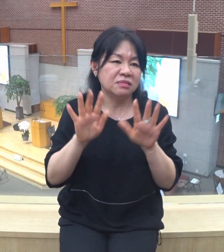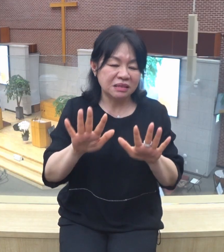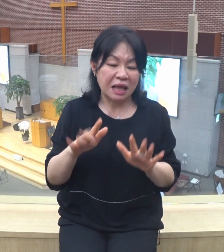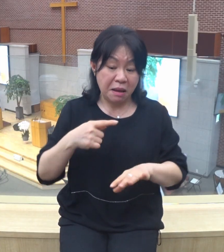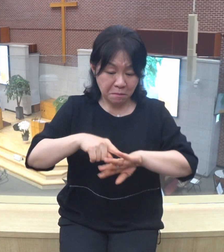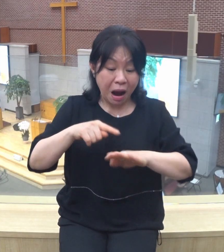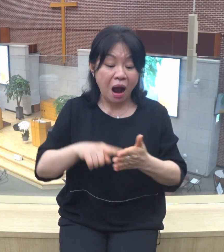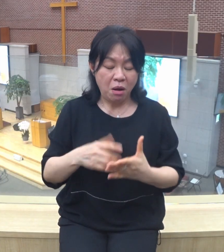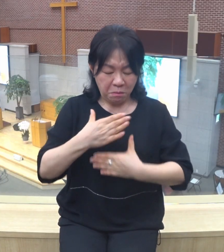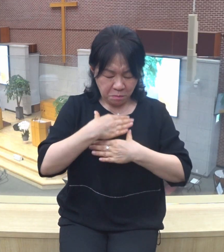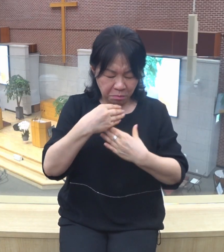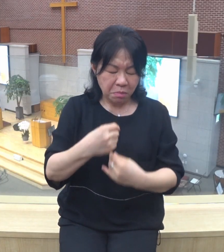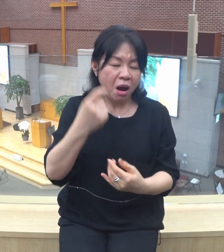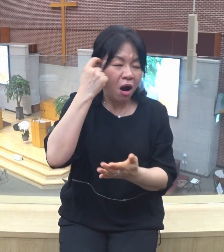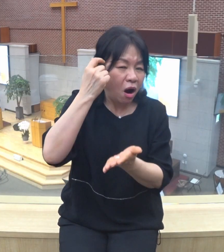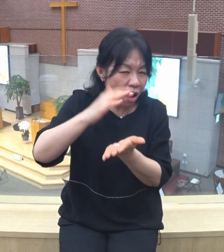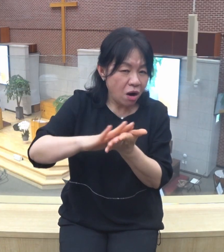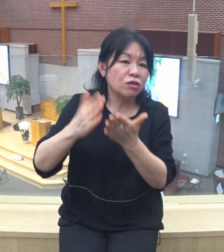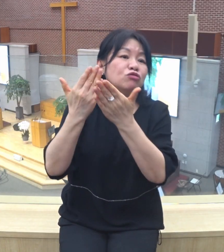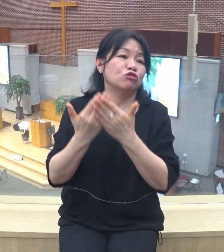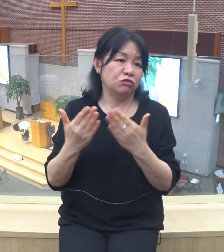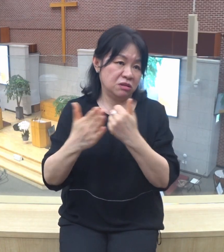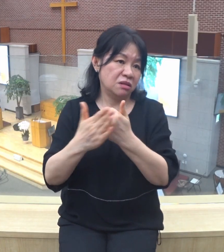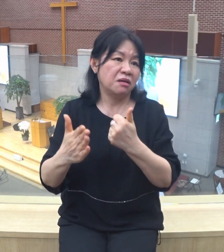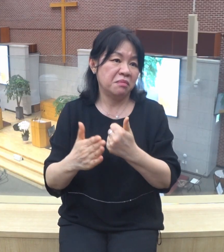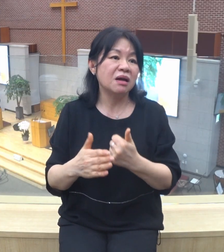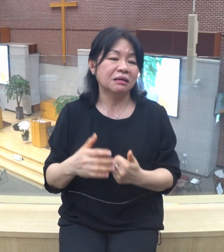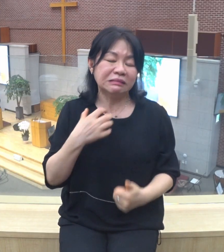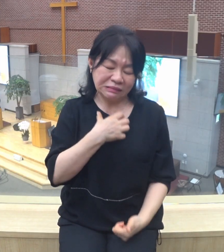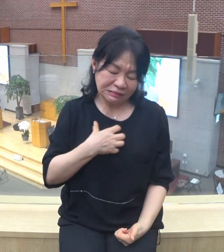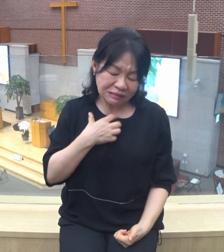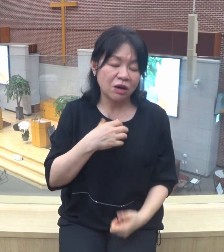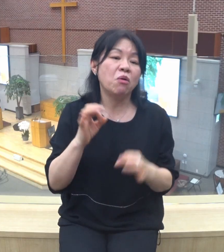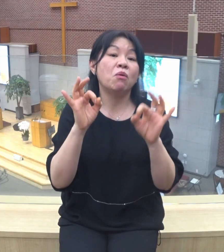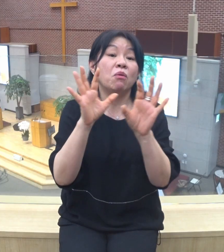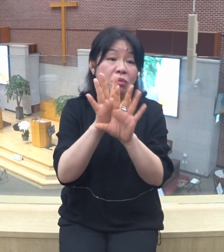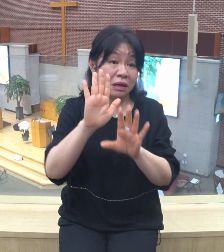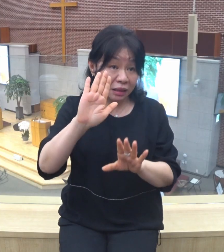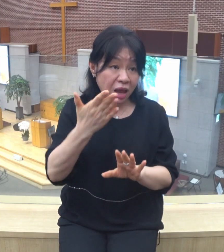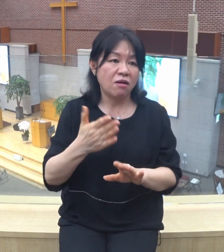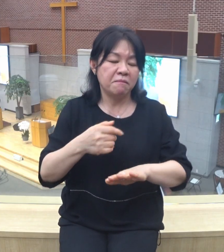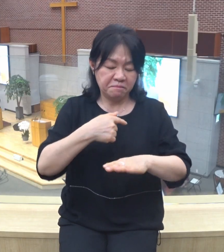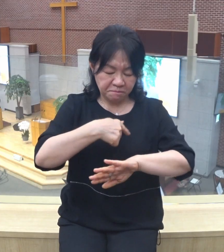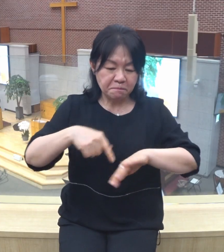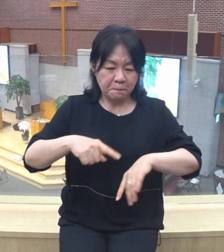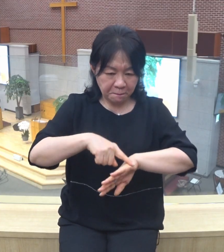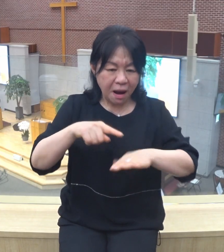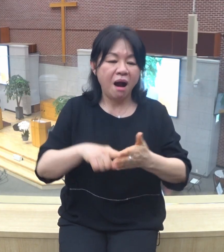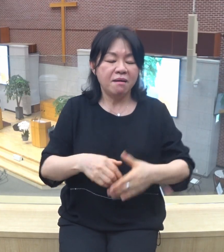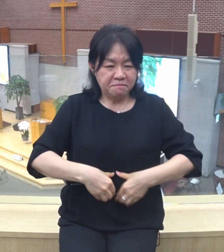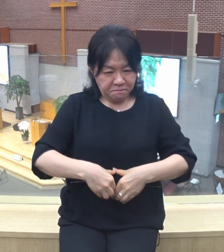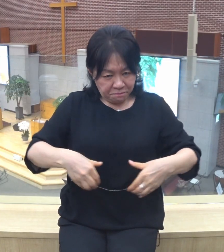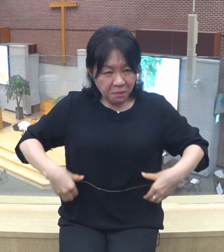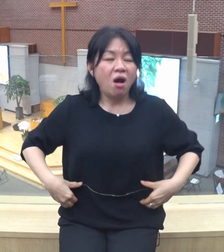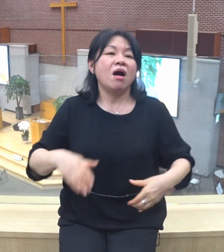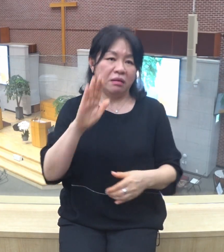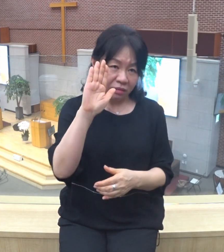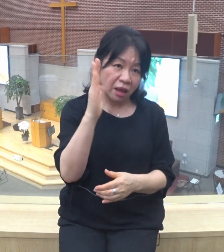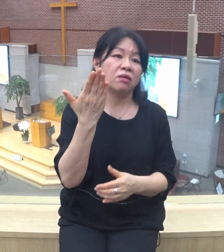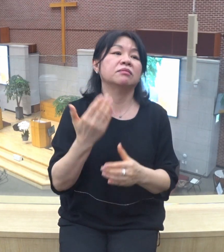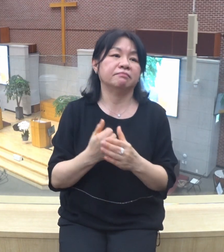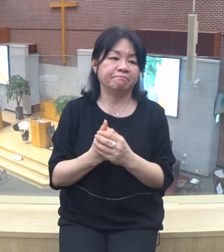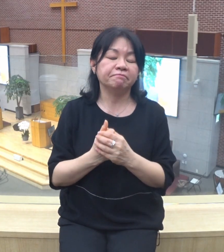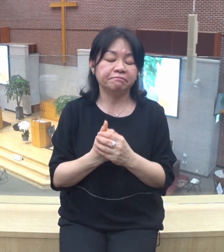분명해지자 어떤 것도 제 삶에 두렵지가 않았습니다. 그 시간을 지나갈 수 있겠다는 생각이